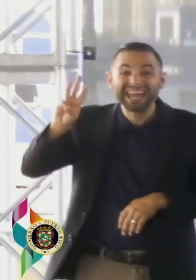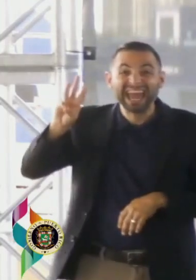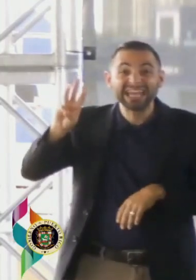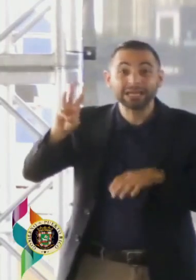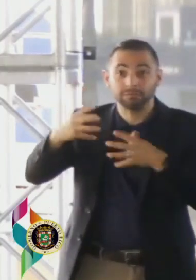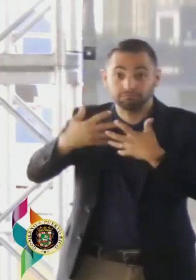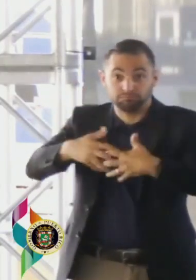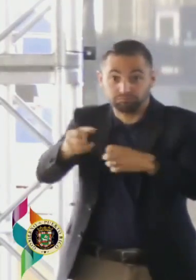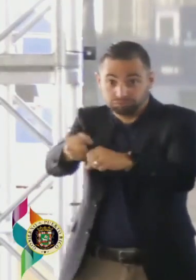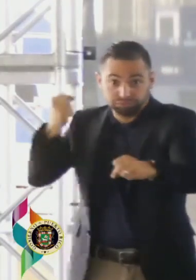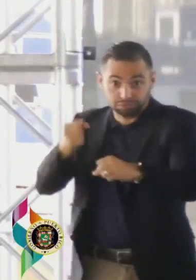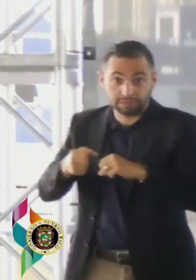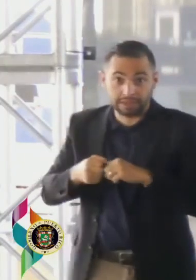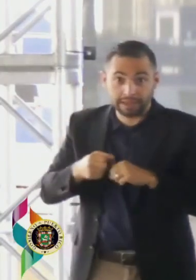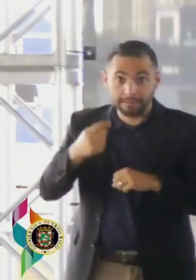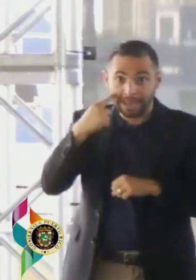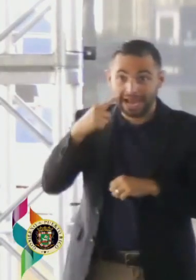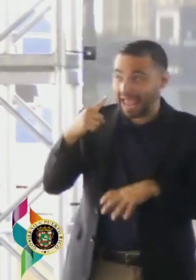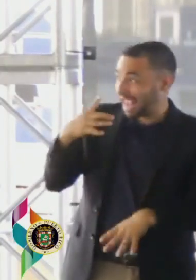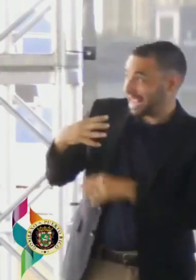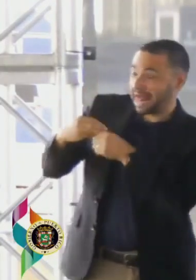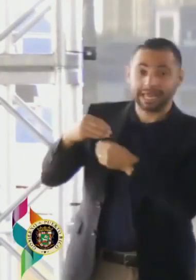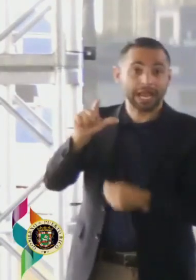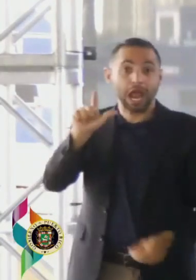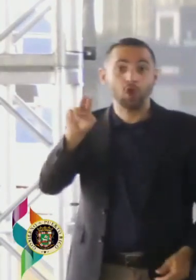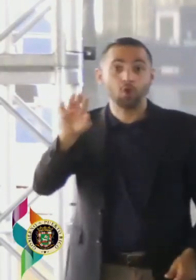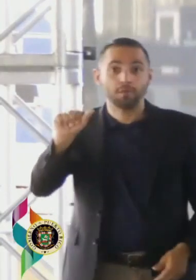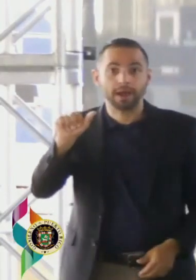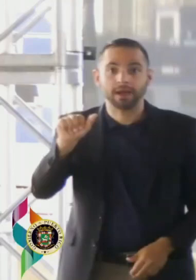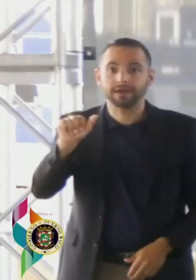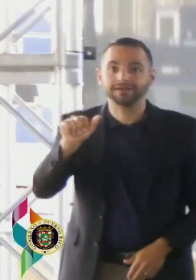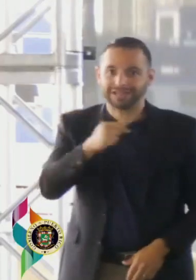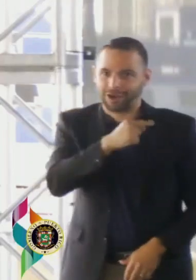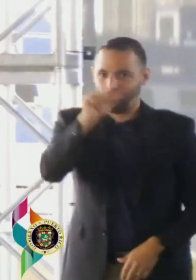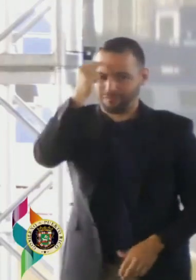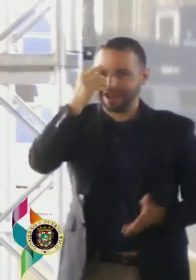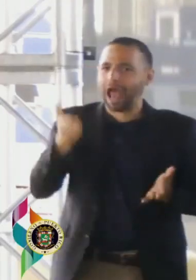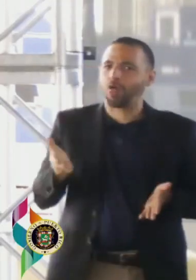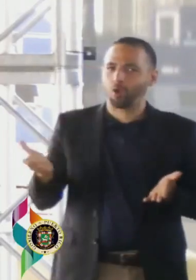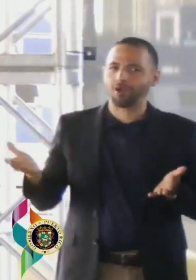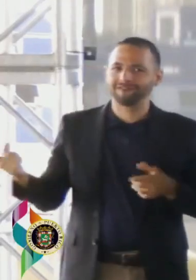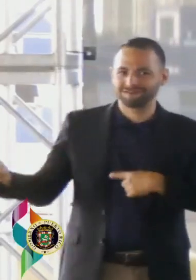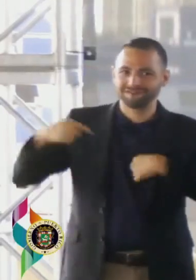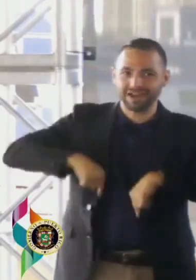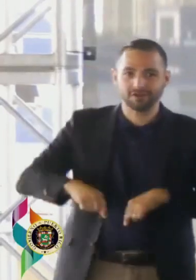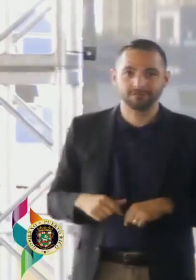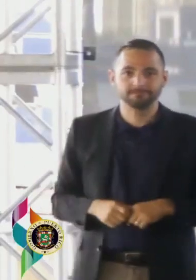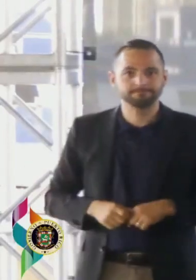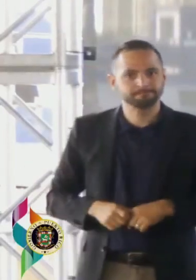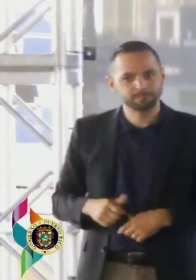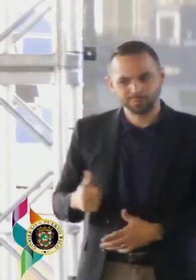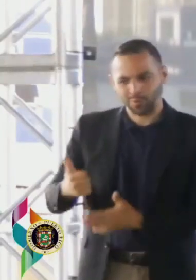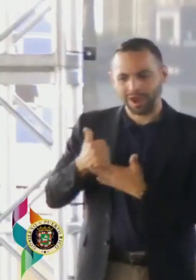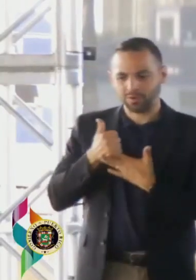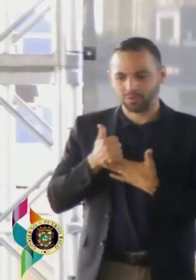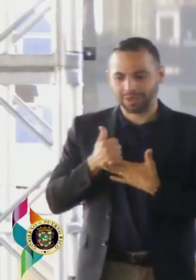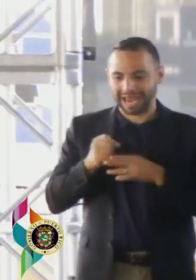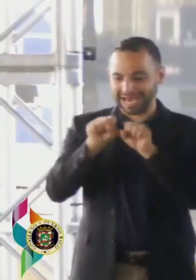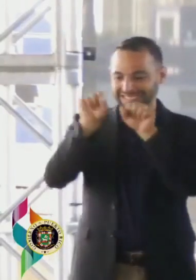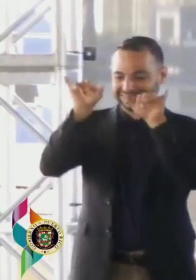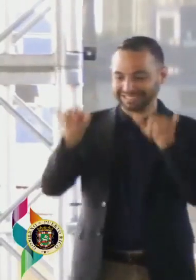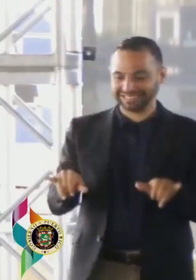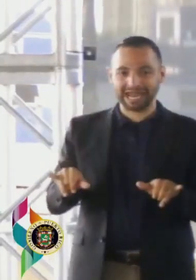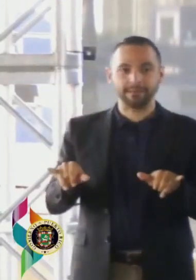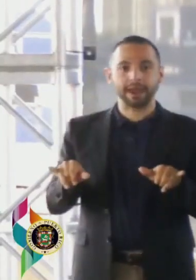para energía eléctrica y luma gobernador estaba aquí presente para eso e están ayudando a mejorar la red en